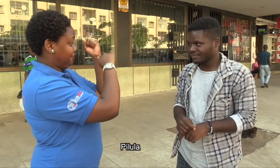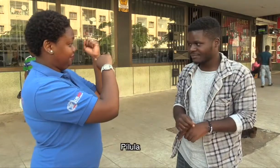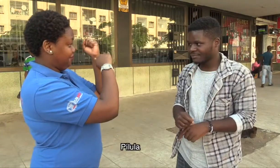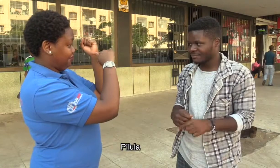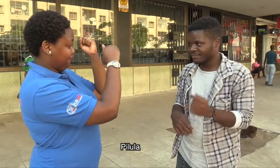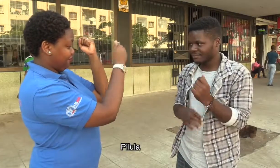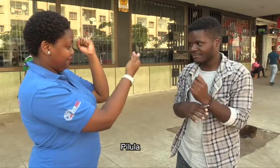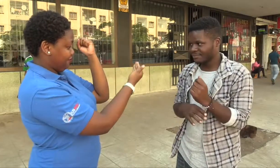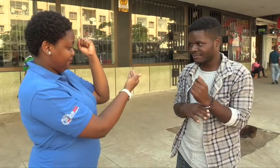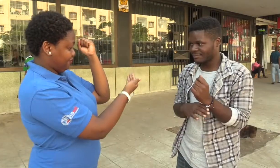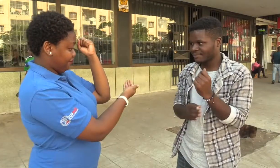Pílulas.